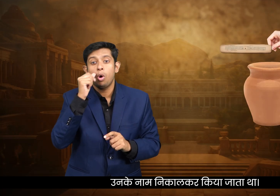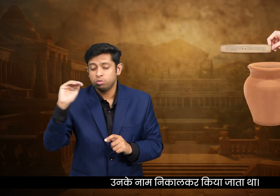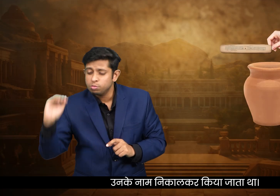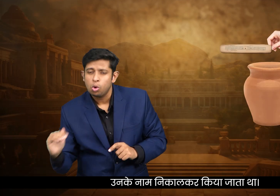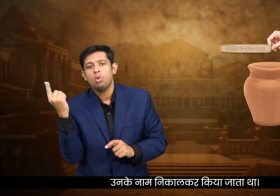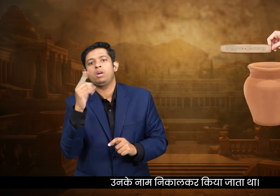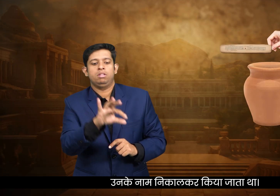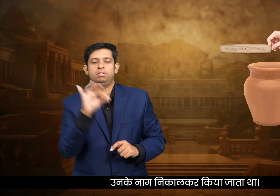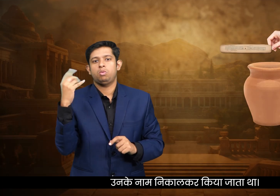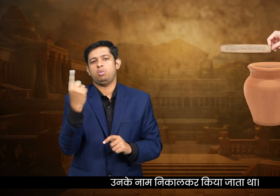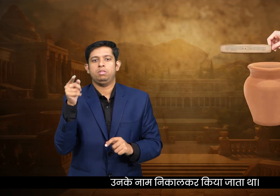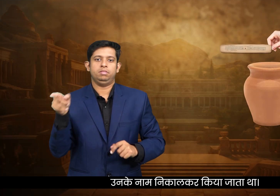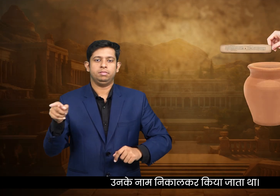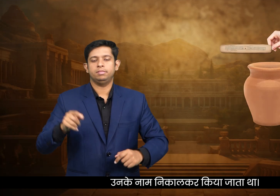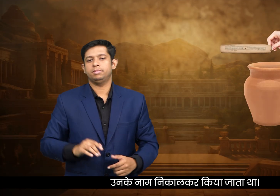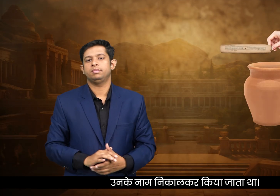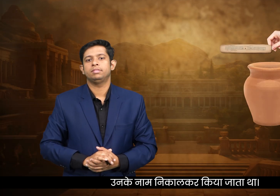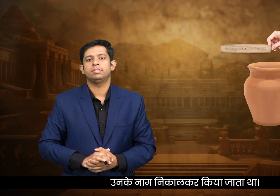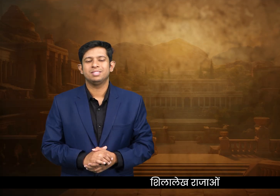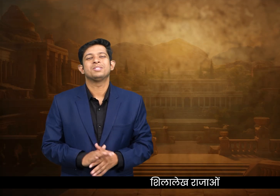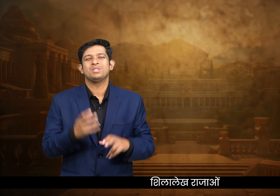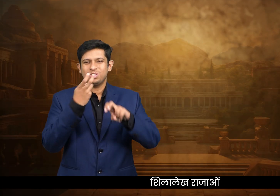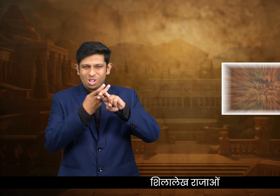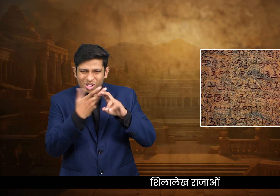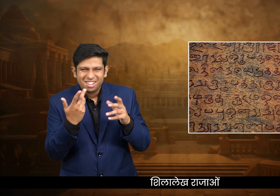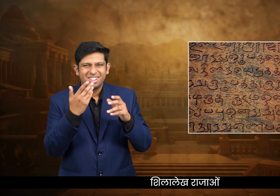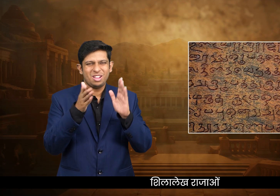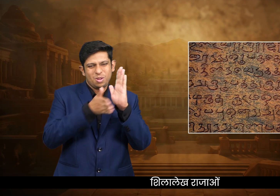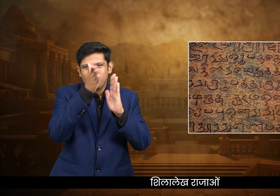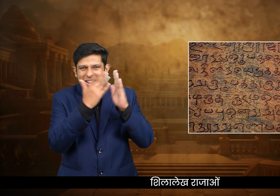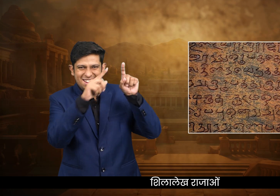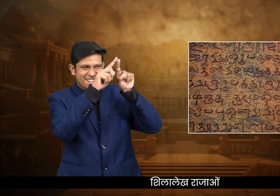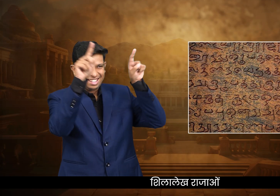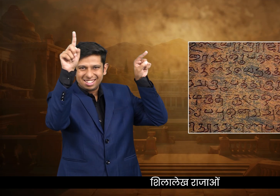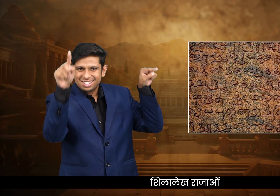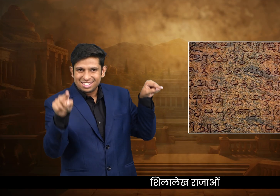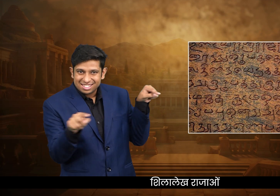उनके नाम निकालकर किया जाता था। शिलालेख राजाओं